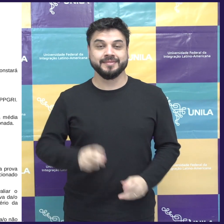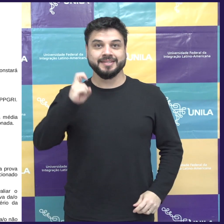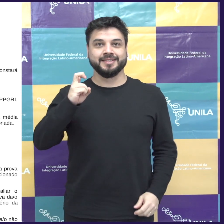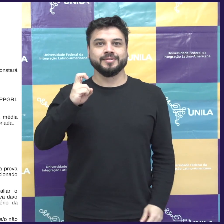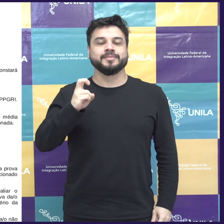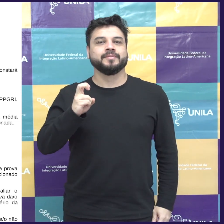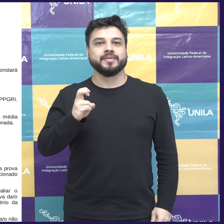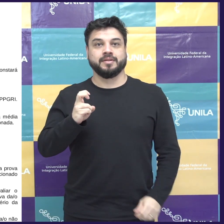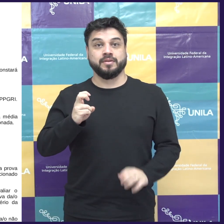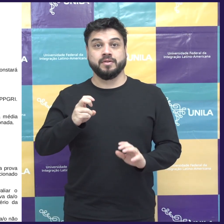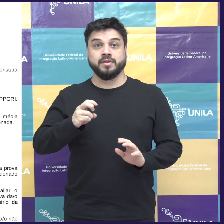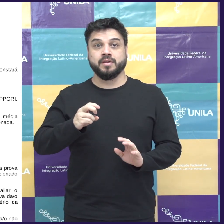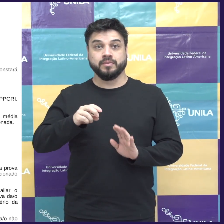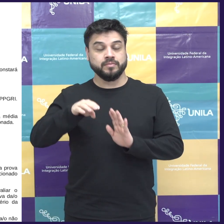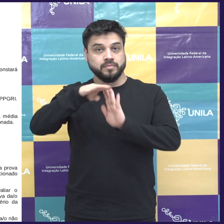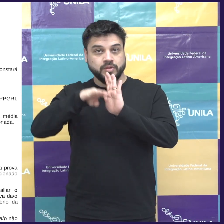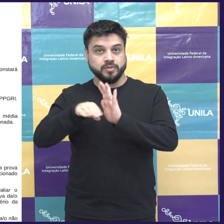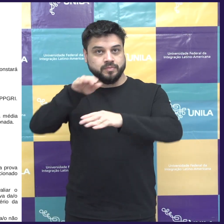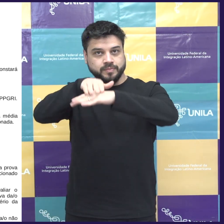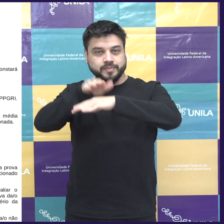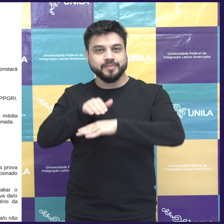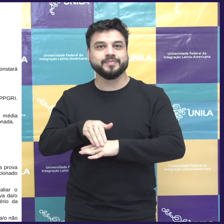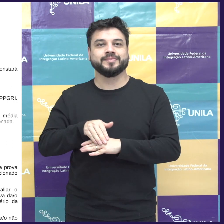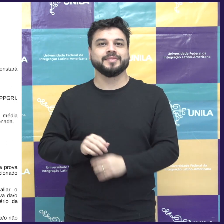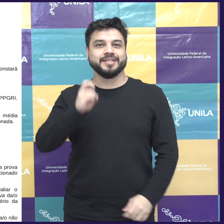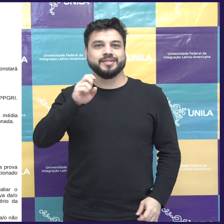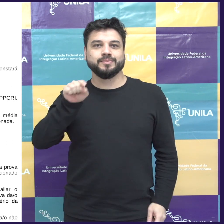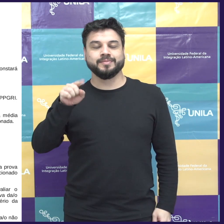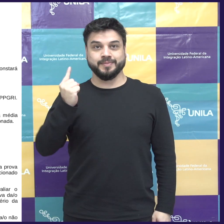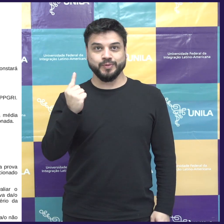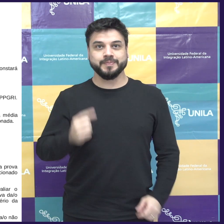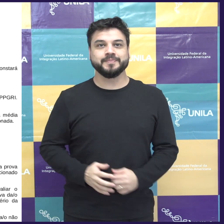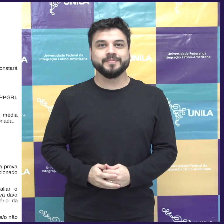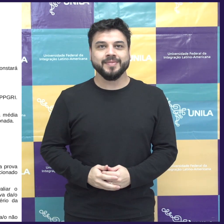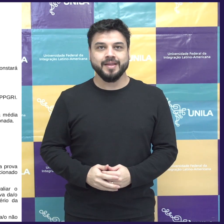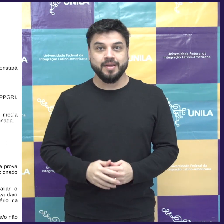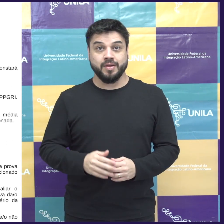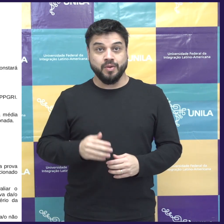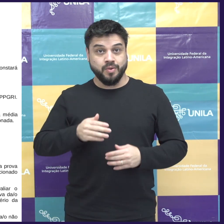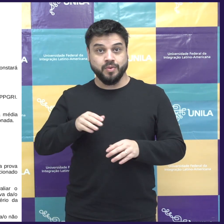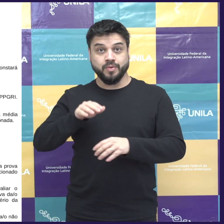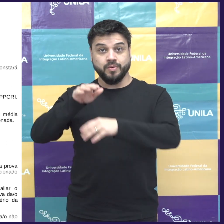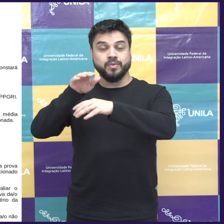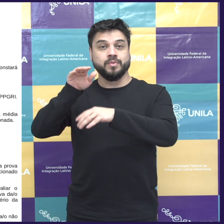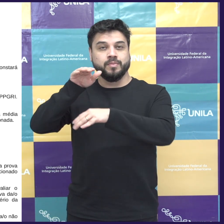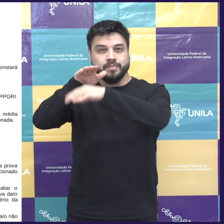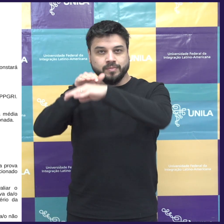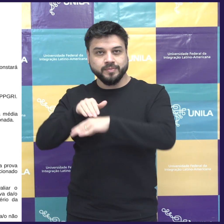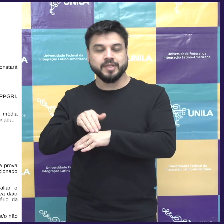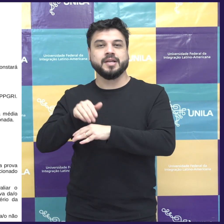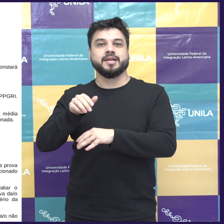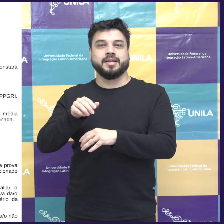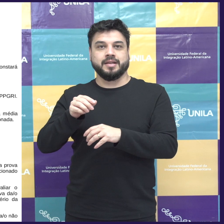5. Do processo seletivo. 5.1. O processo seletivo do mestrado em Relações Internacionais